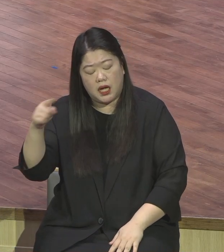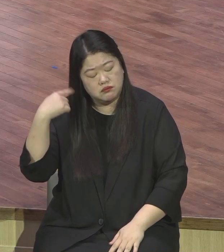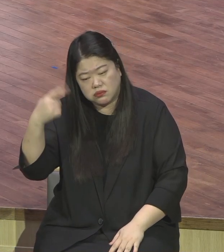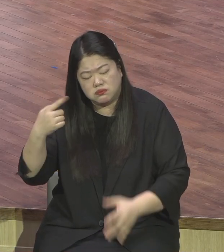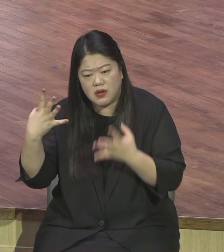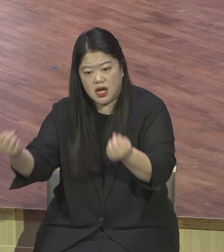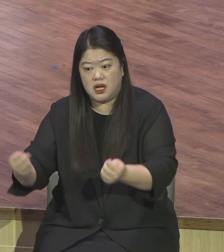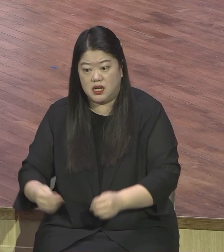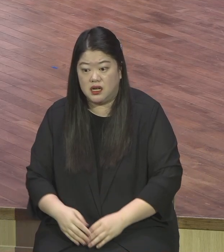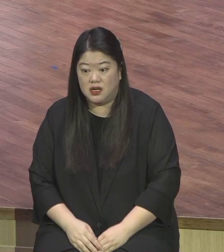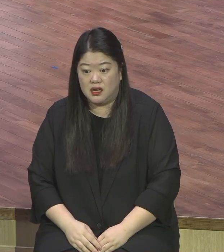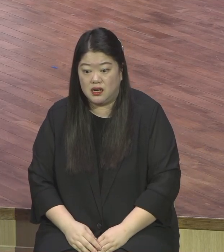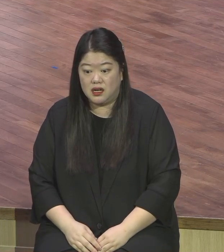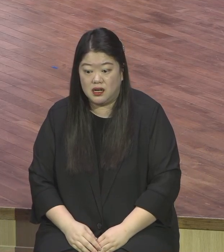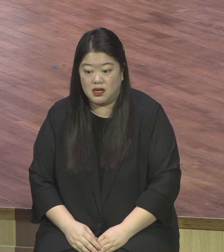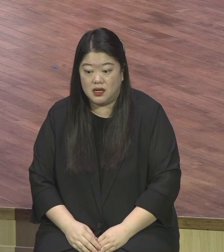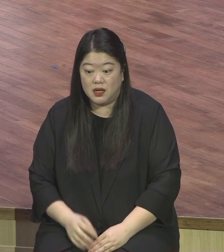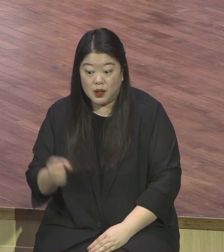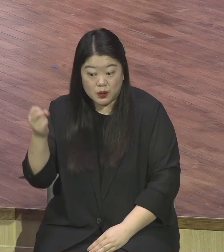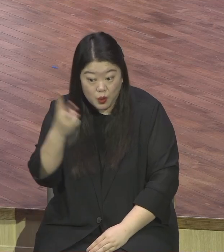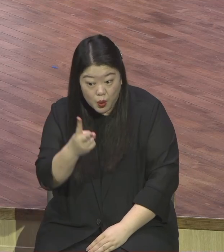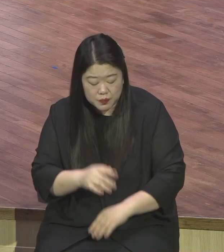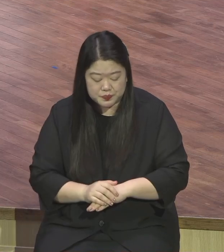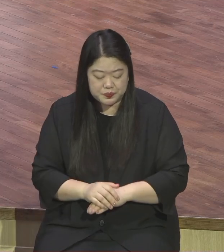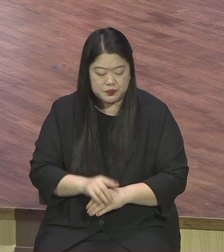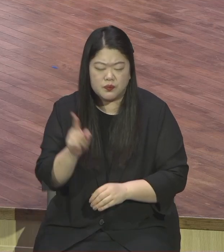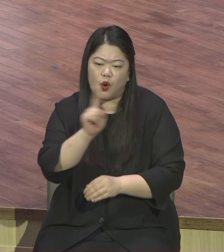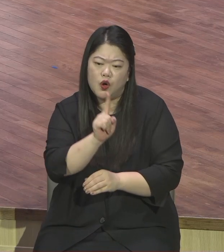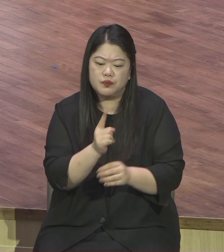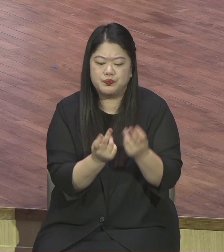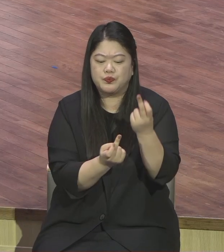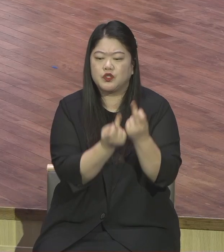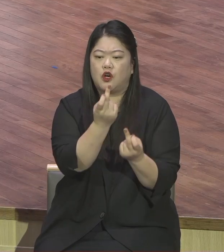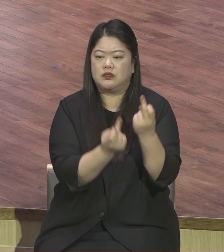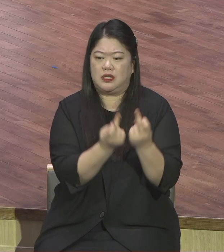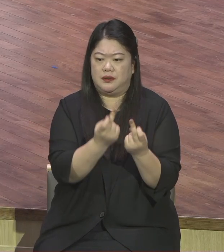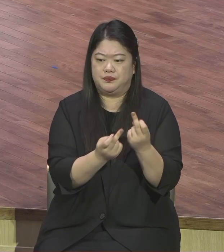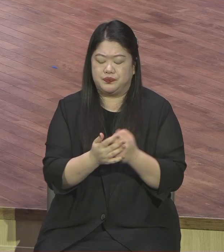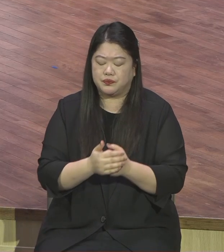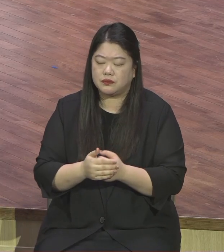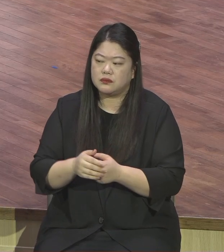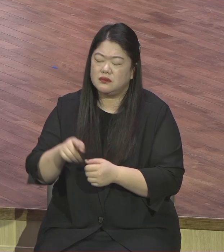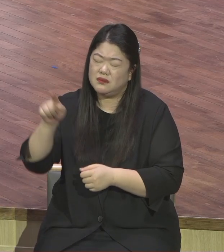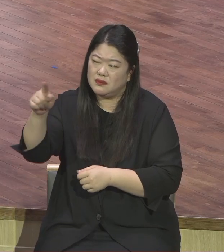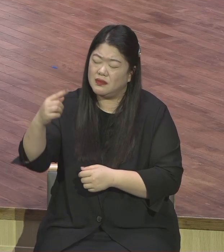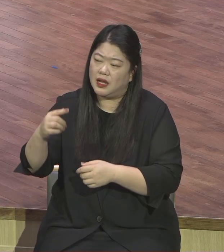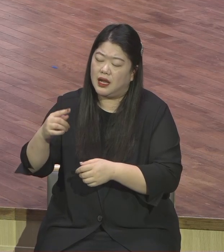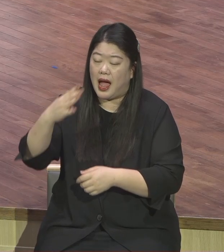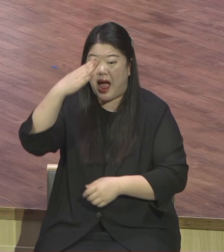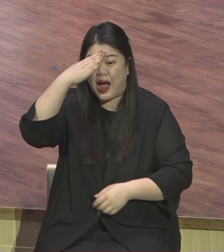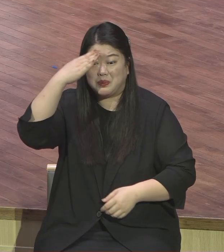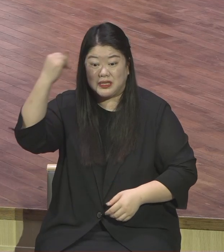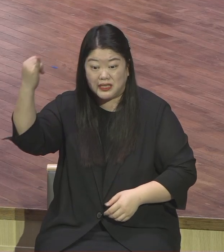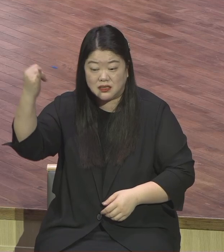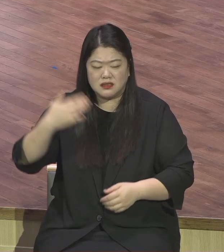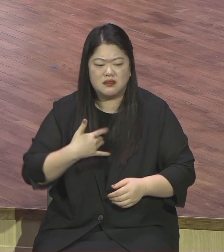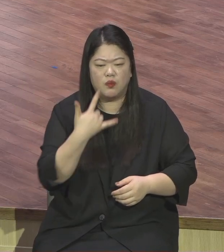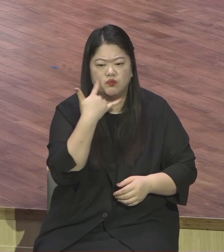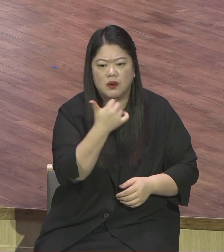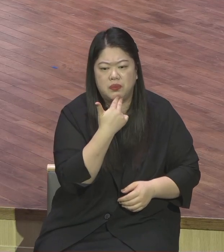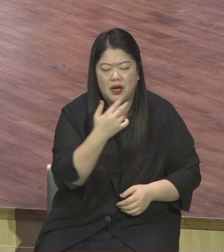잔소리하고 심부름 자꾸 시킨다고 짜증을 내서 자기들 부모들은 버렸는데 그 키운